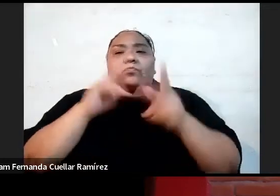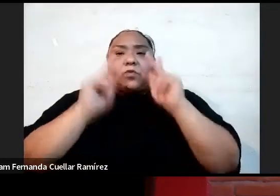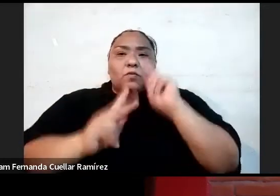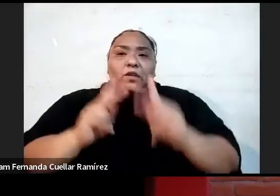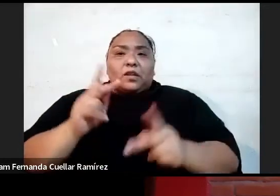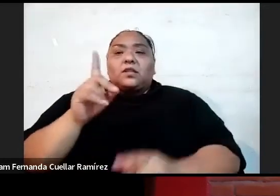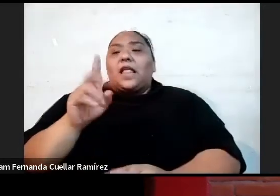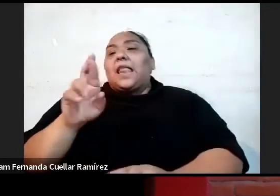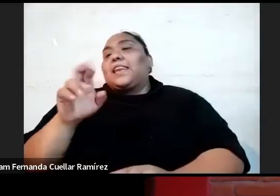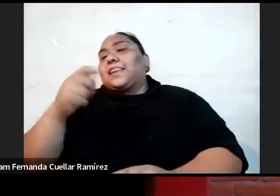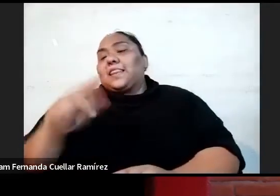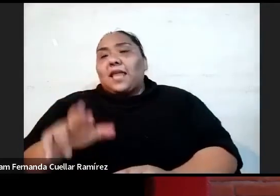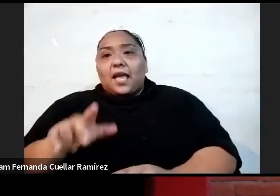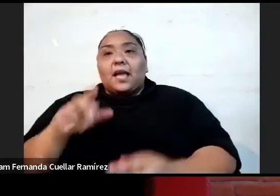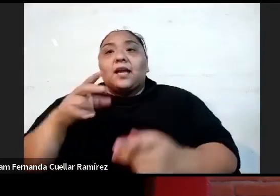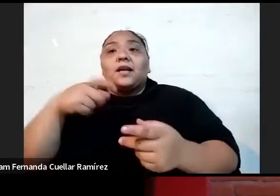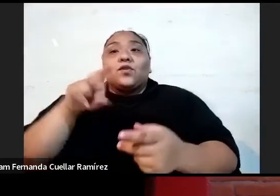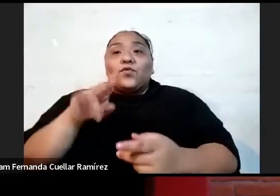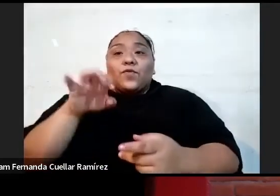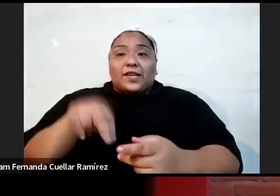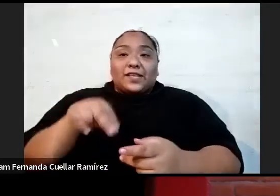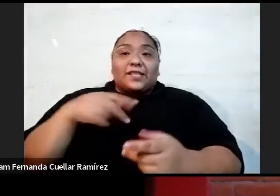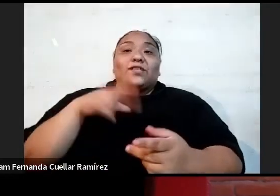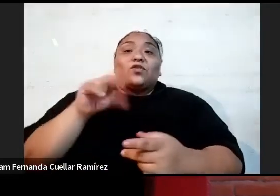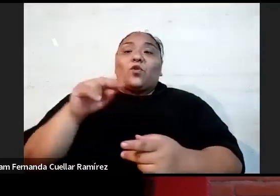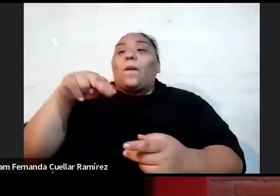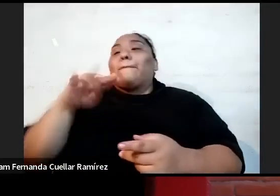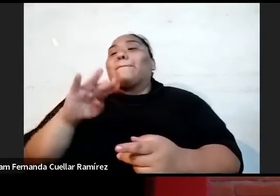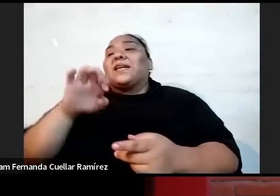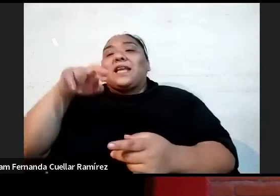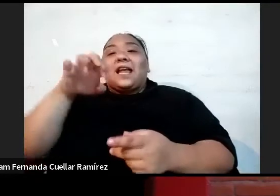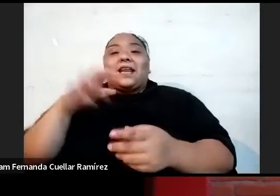queen, no binaria,